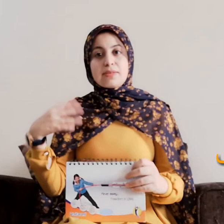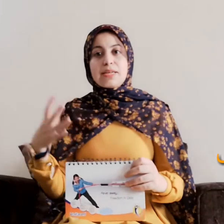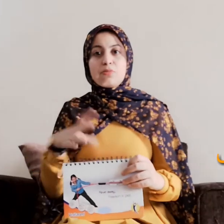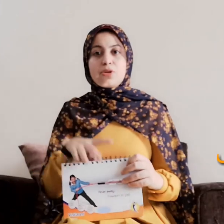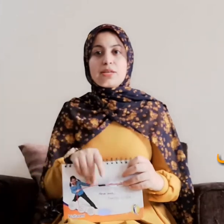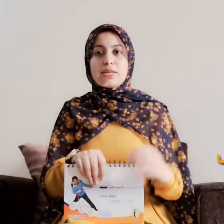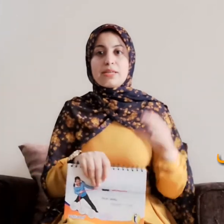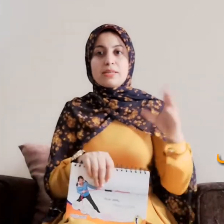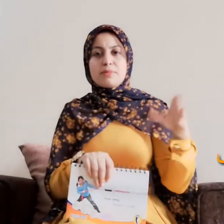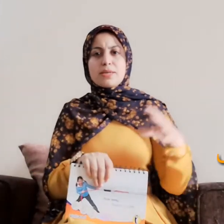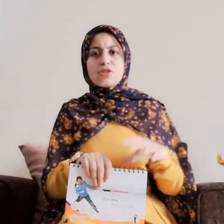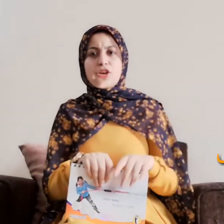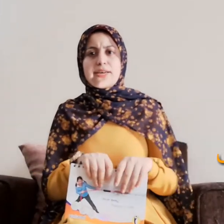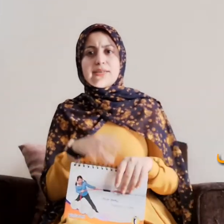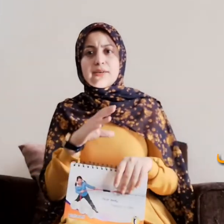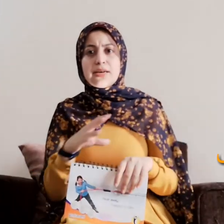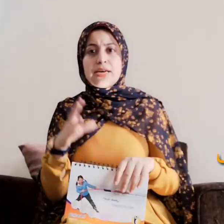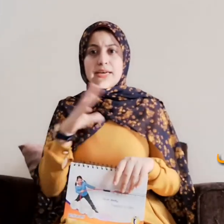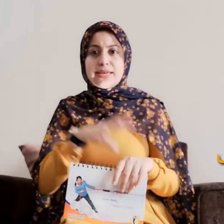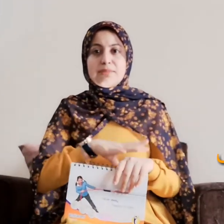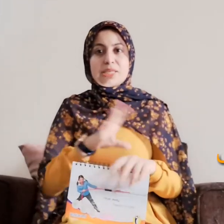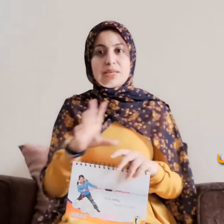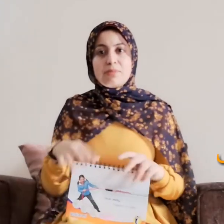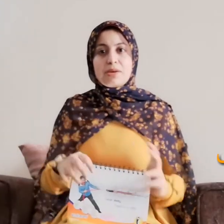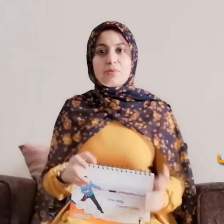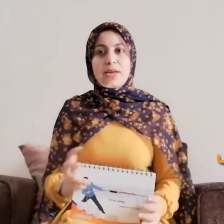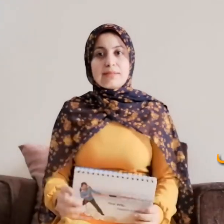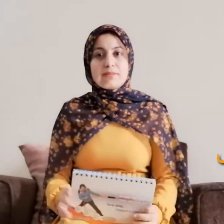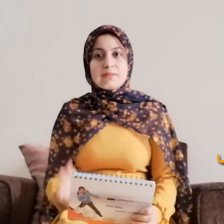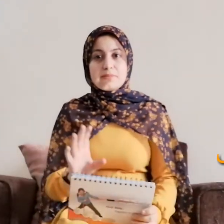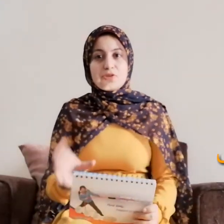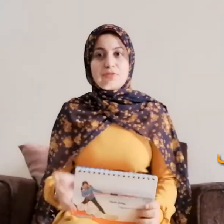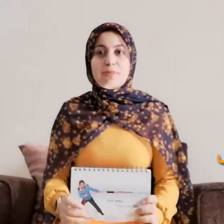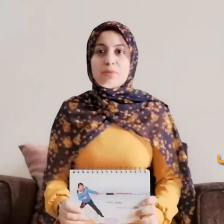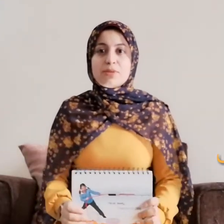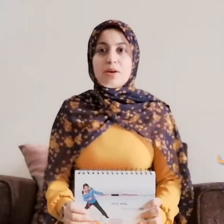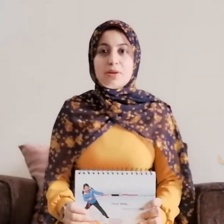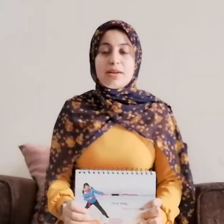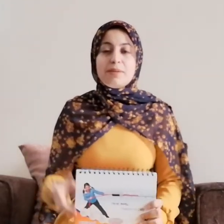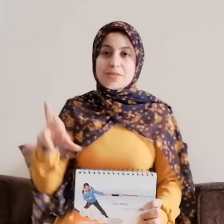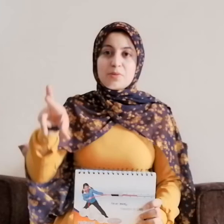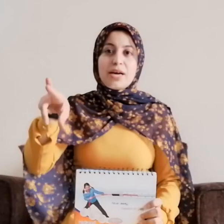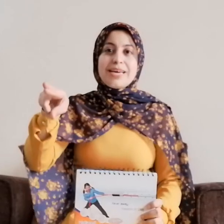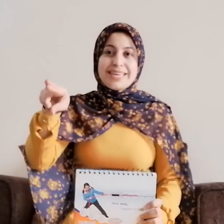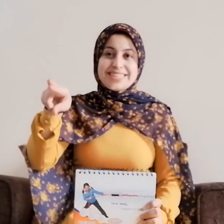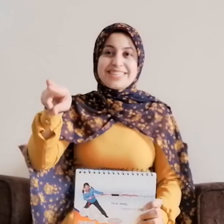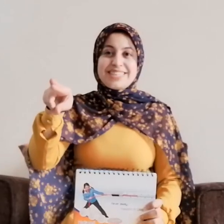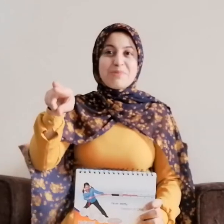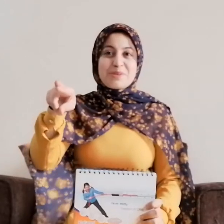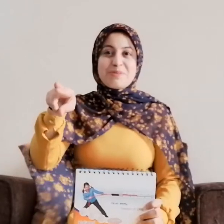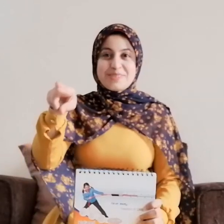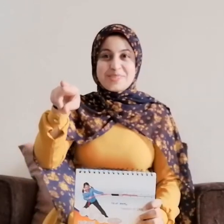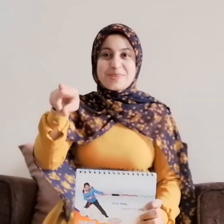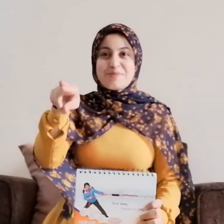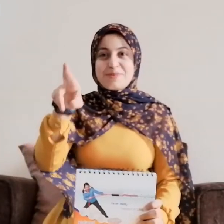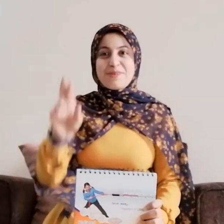يعني بناء على إن دايما بتتشائع إن عيد المسيحيين بيبقى يوم الحد، مش عارفة معناها صح ولا لأ، بس هو دي برضه في الإشارة بتنفع